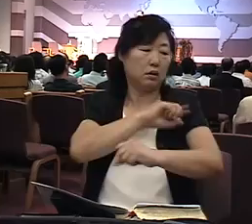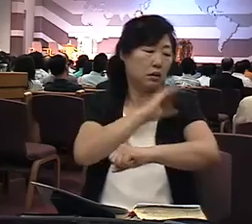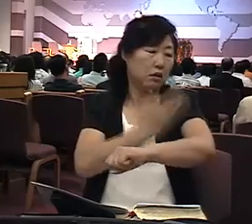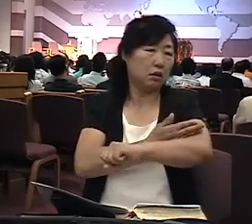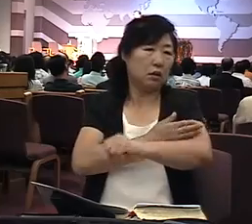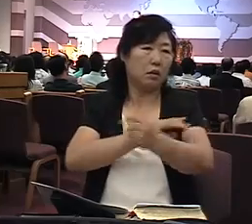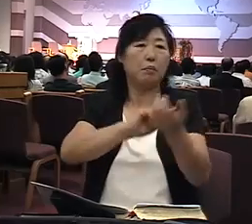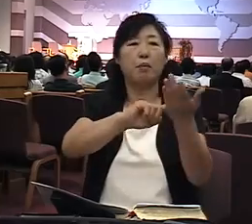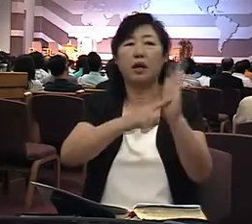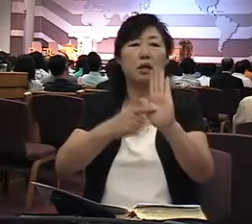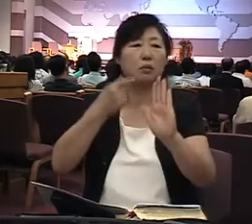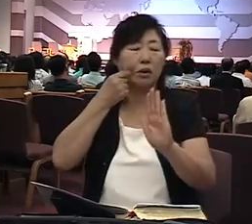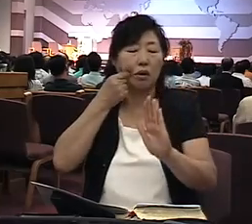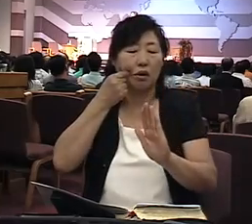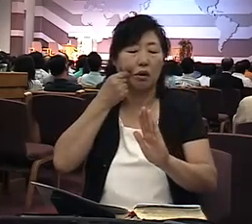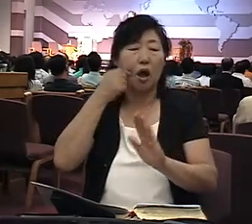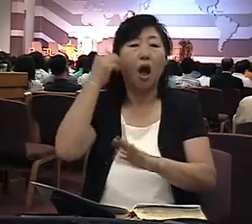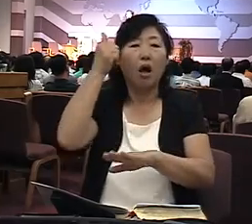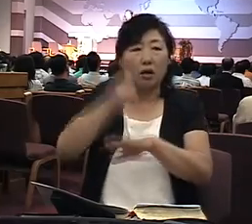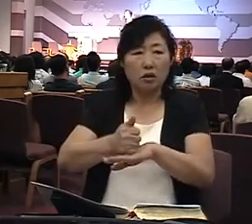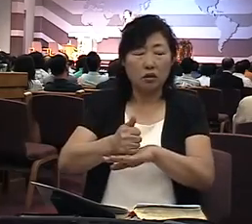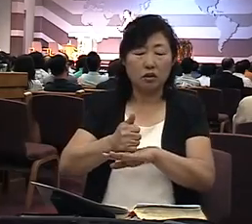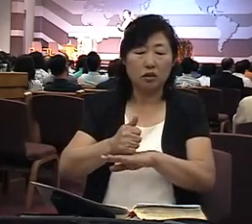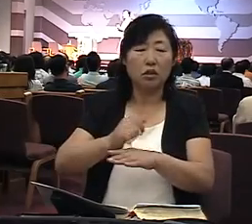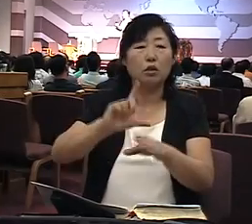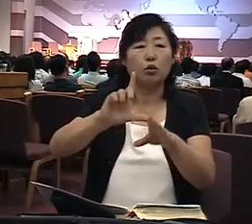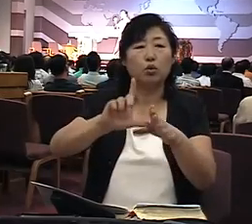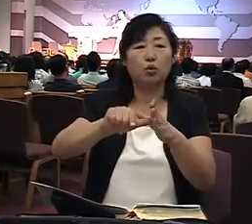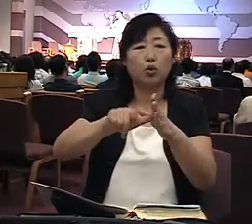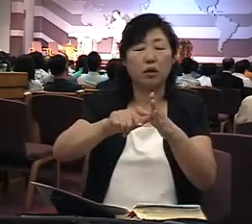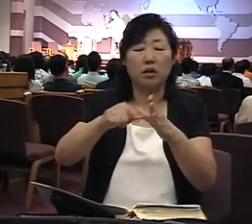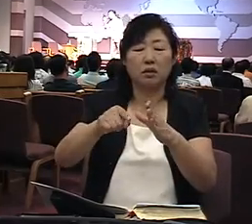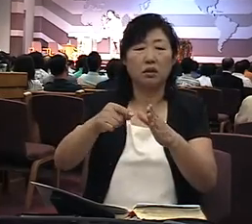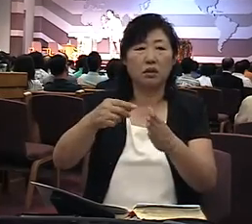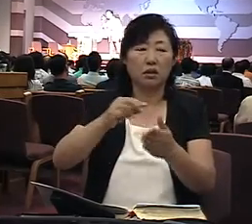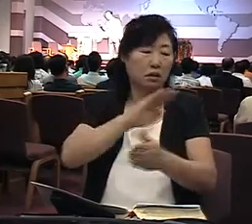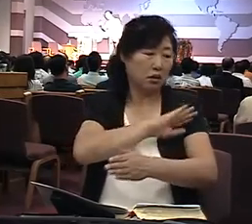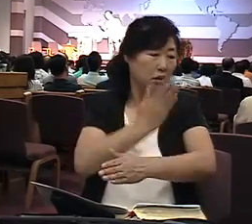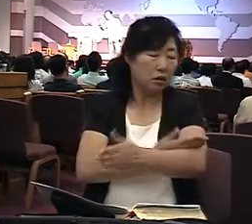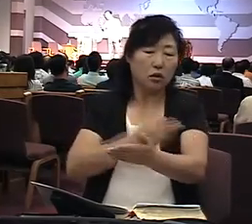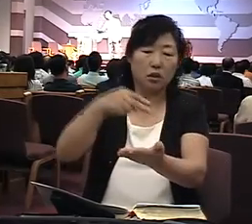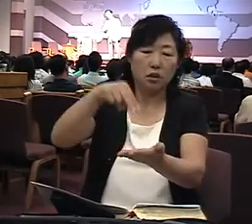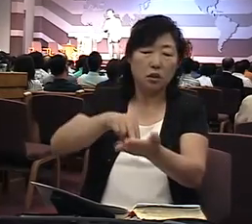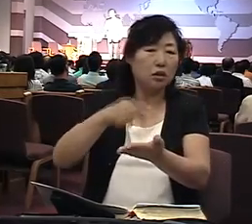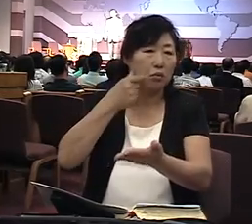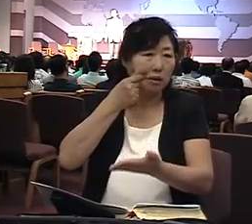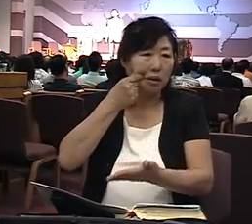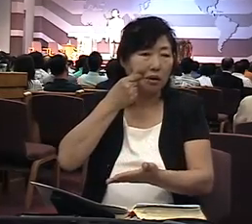못할까요? 왜 결정적인 순간에 그 능력으로 서 있지 못할까요?